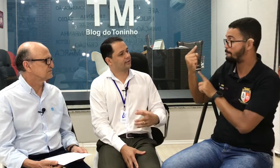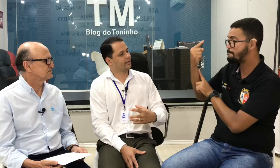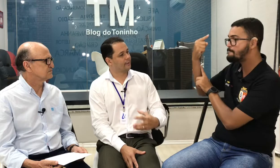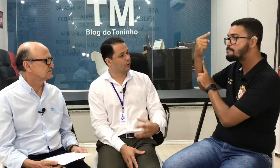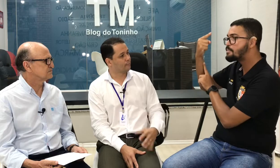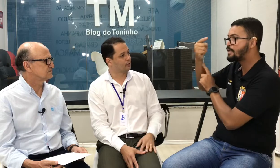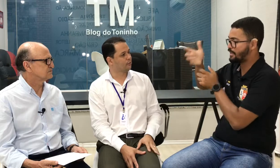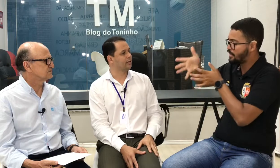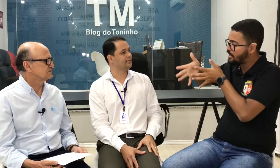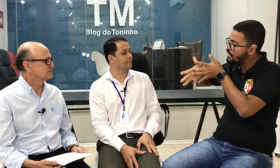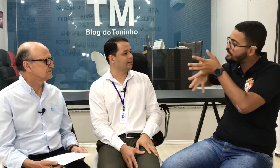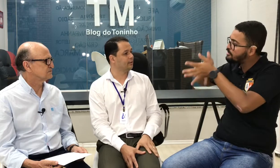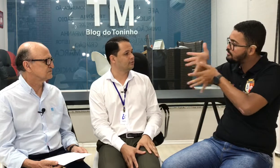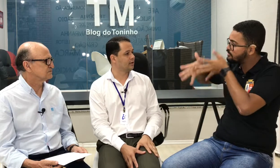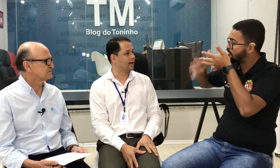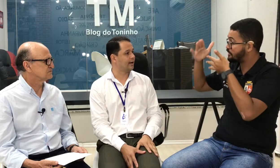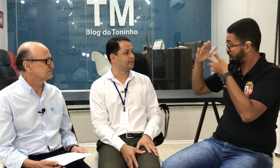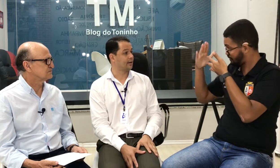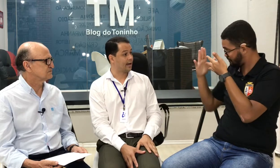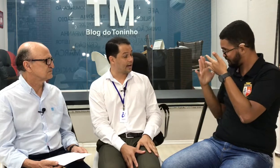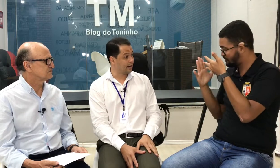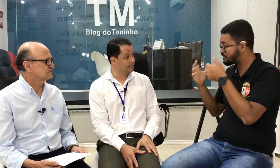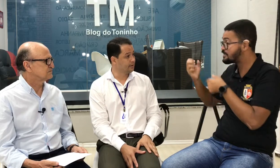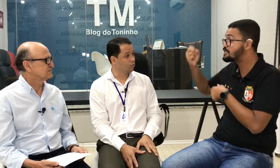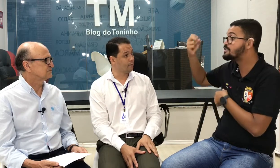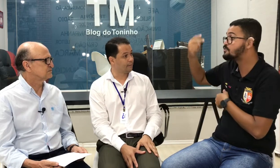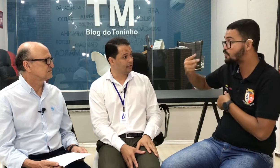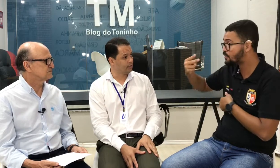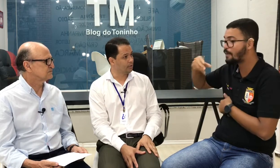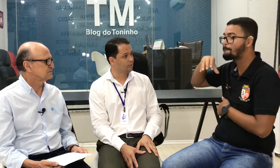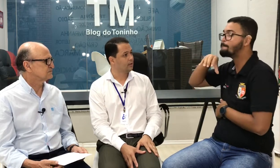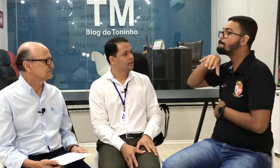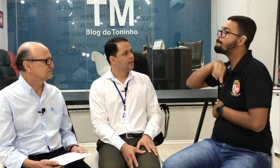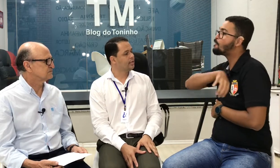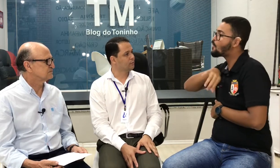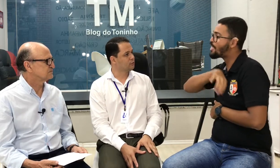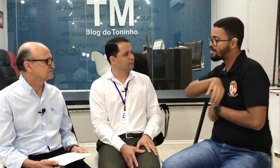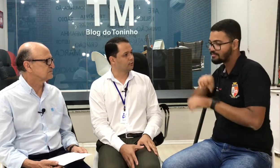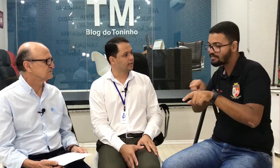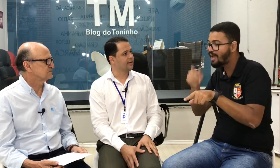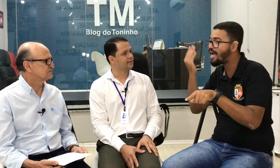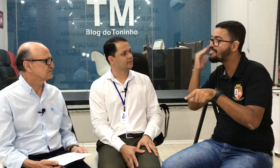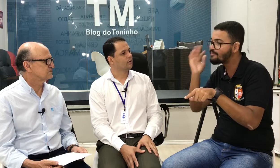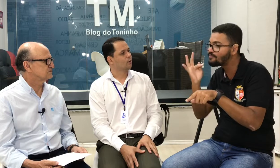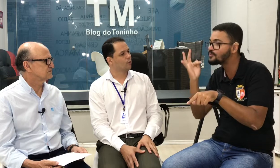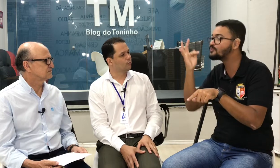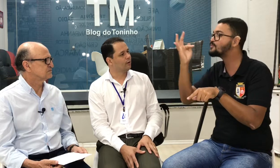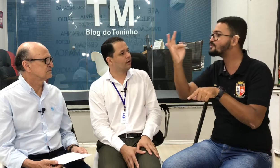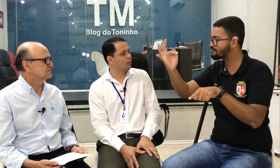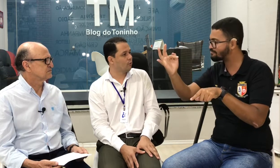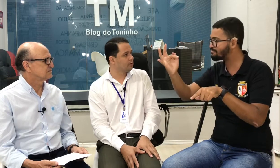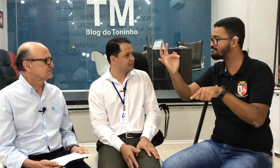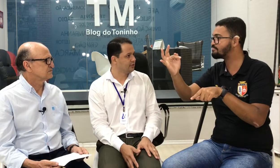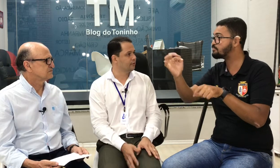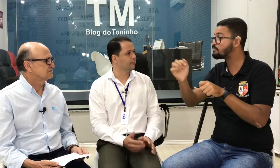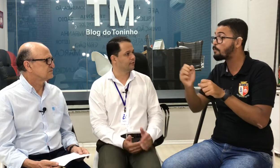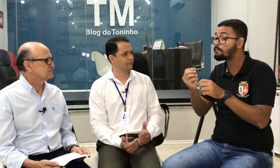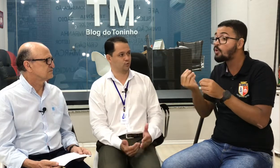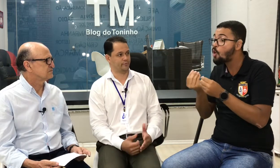melhor o português, aprender os sinais, a Libras como a primeira língua e depois o português como um auxílio no futuro para ele